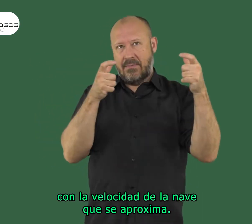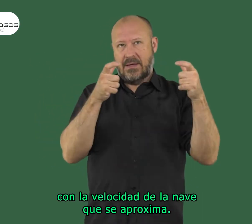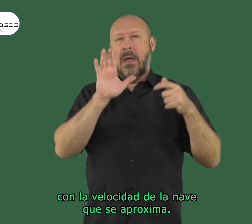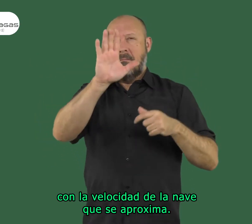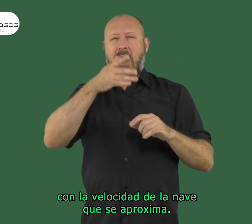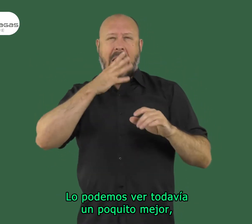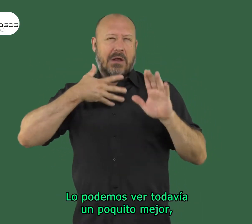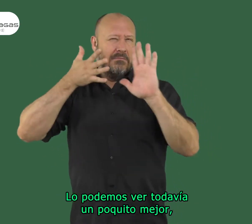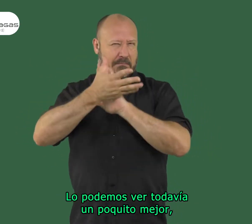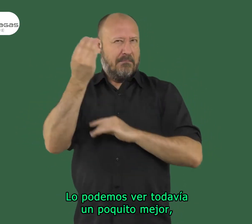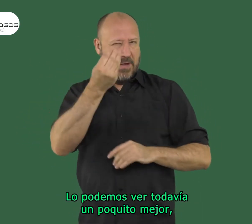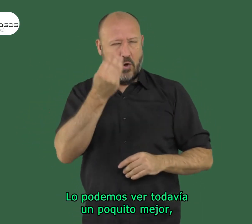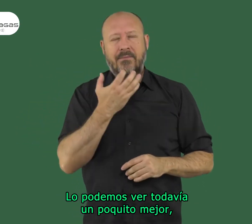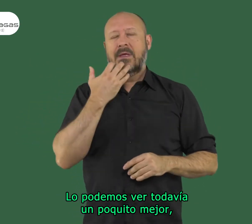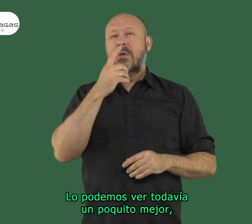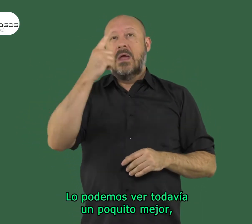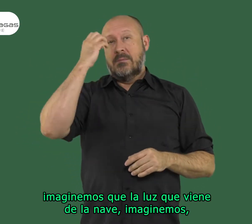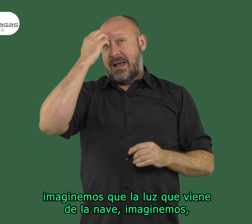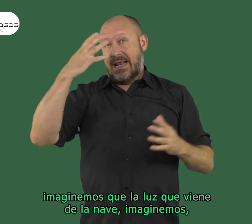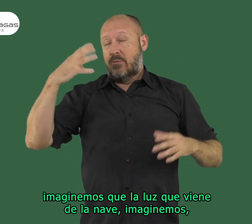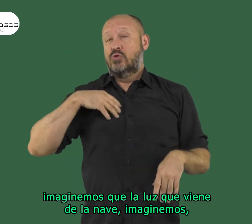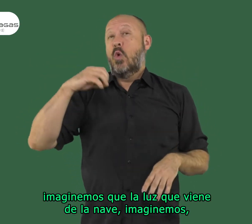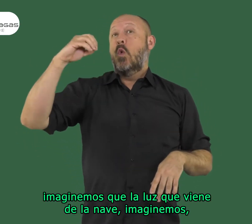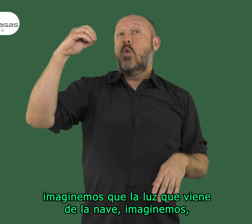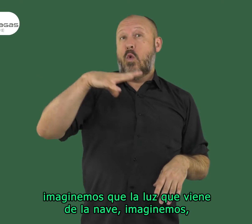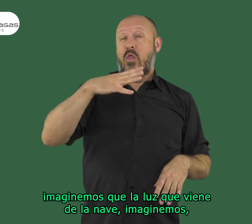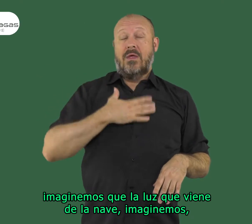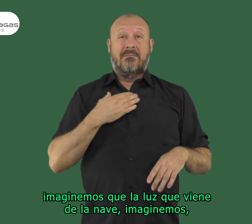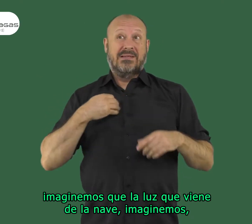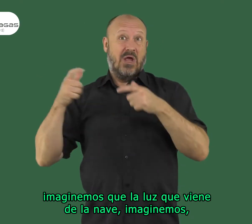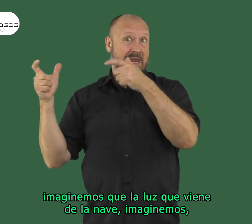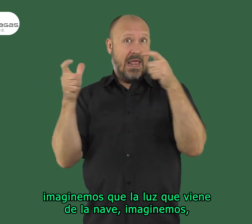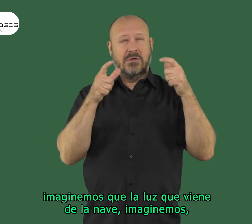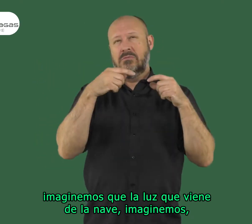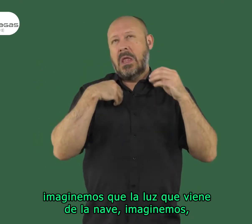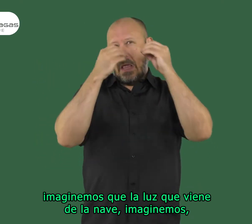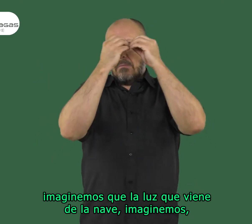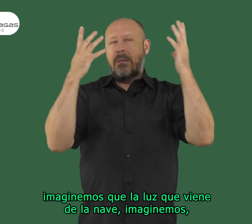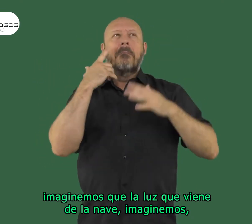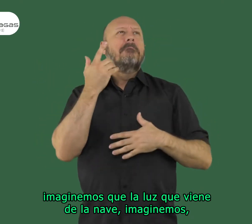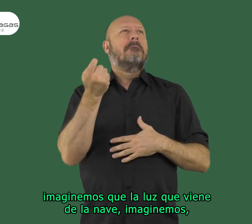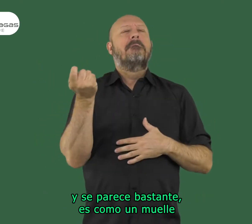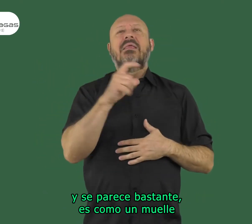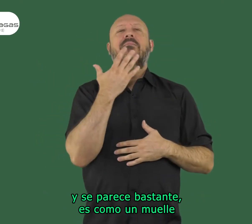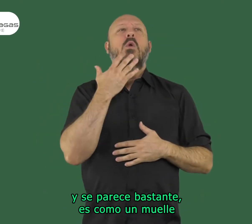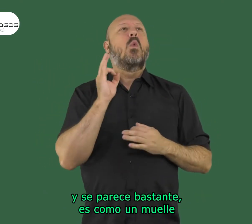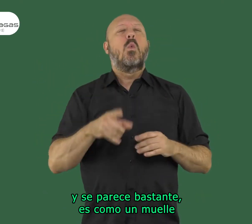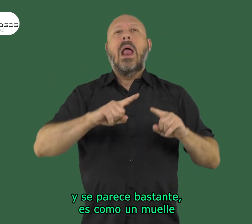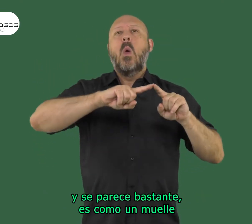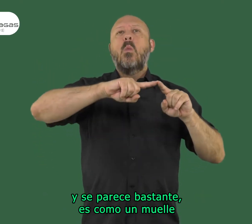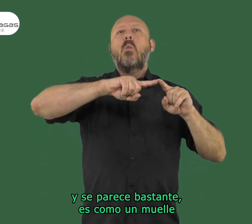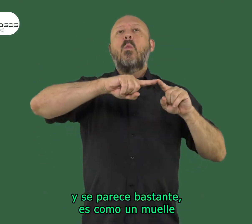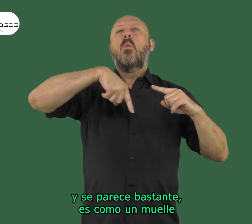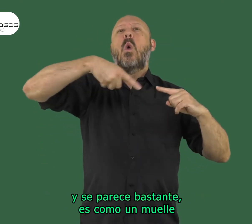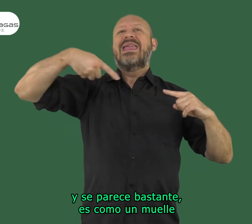se aproxima. Lo podemos todavía ver un poquito mejor. Imaginemos que la luz que viene de la nave, imaginemos, y se parece bastante,